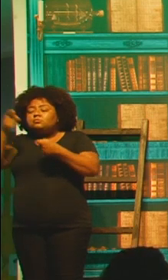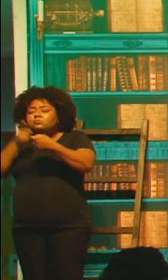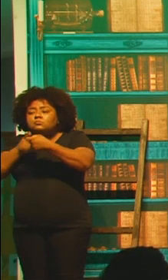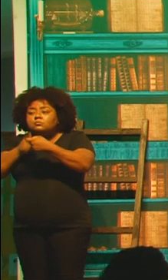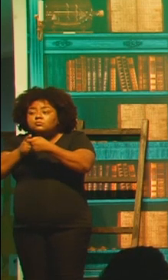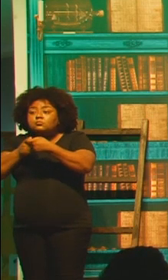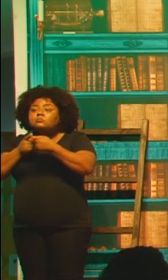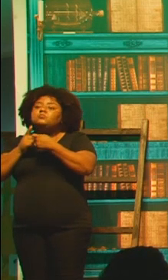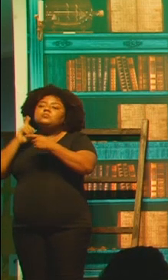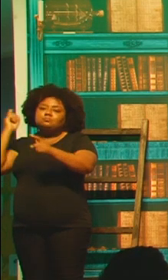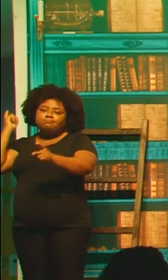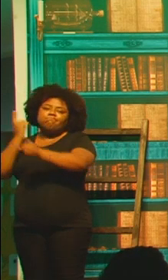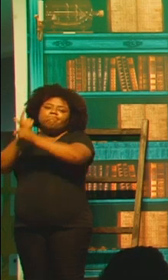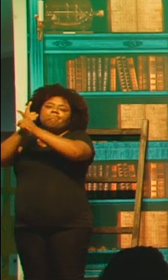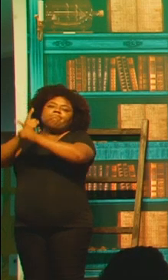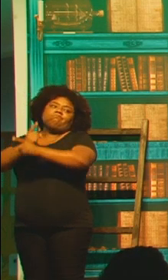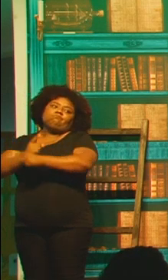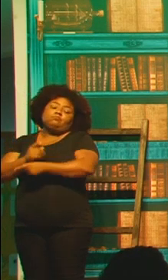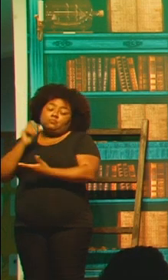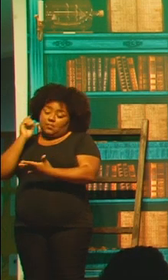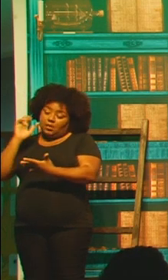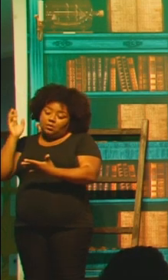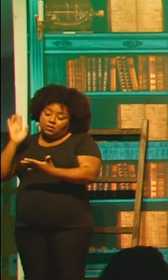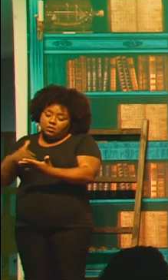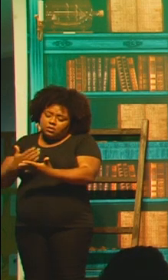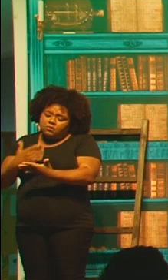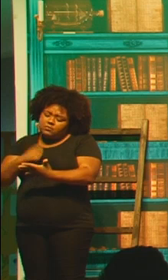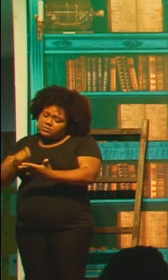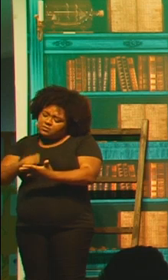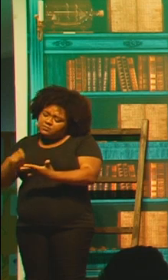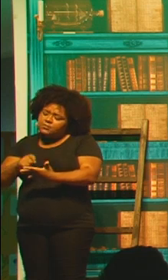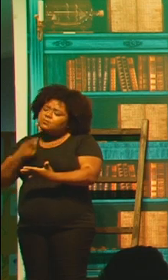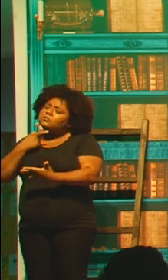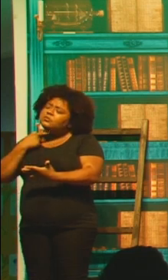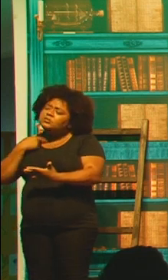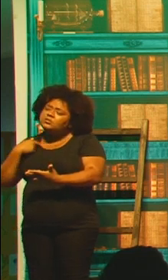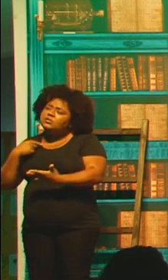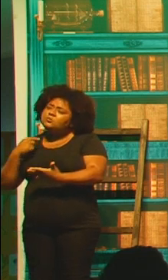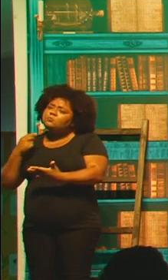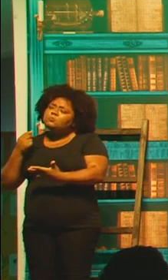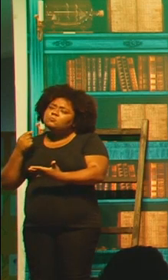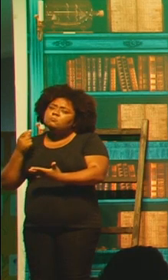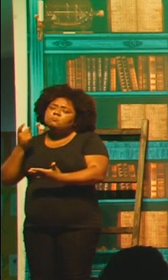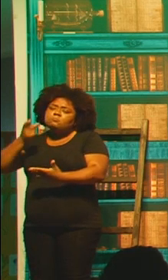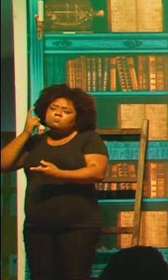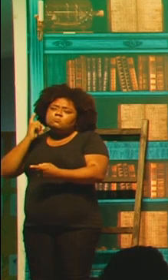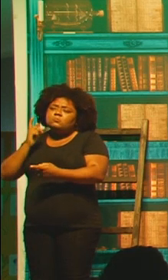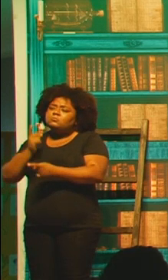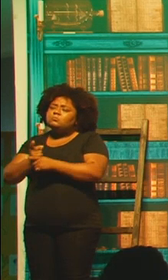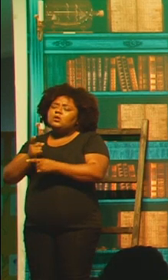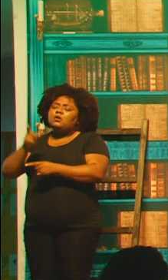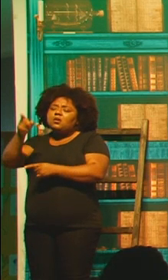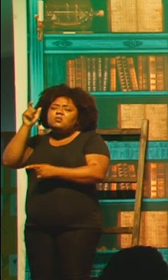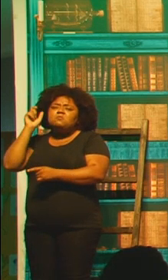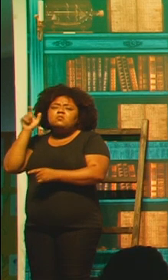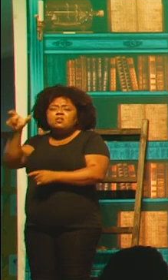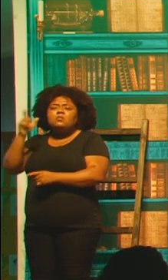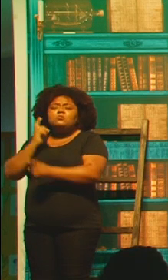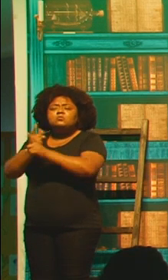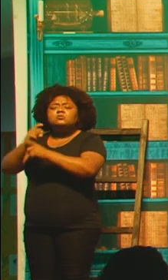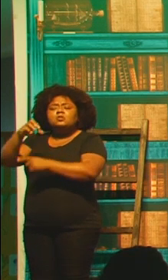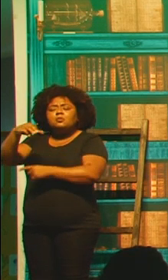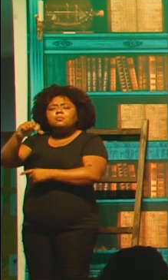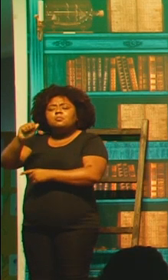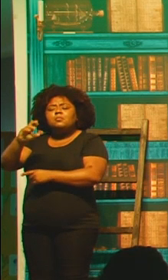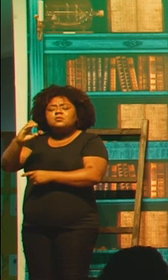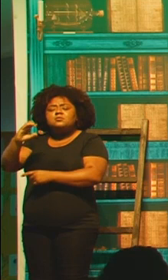encontra. E aí eu escrevi esse livro com essa vontade. Sabe aquela vontade que eu tenho? Eu encontrei o Marcelo, eu quero contar alguma coisa para o Marcelo,